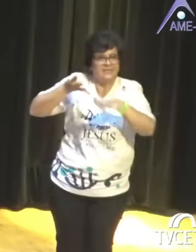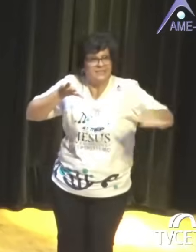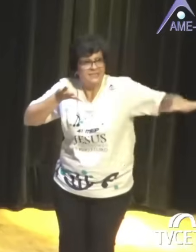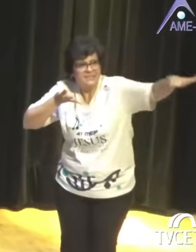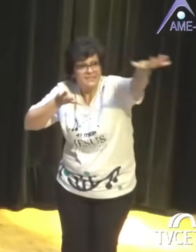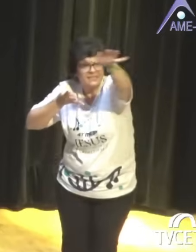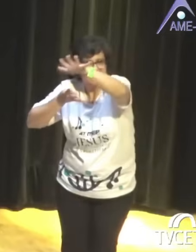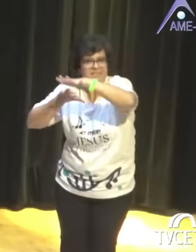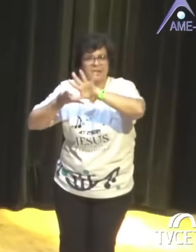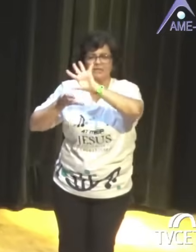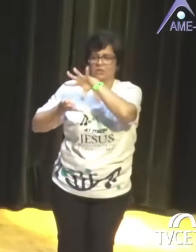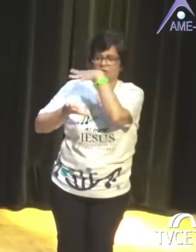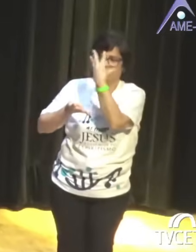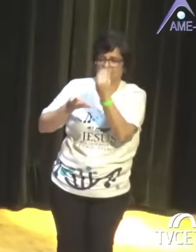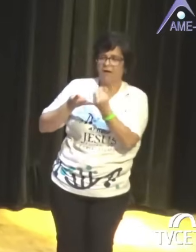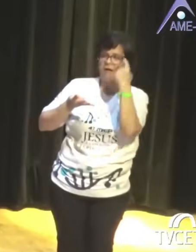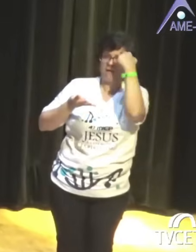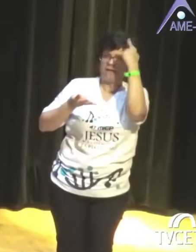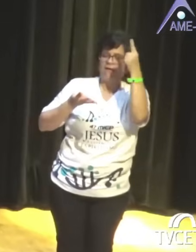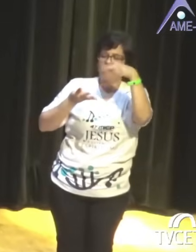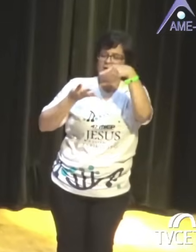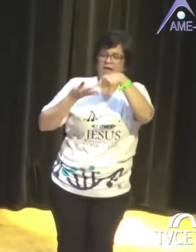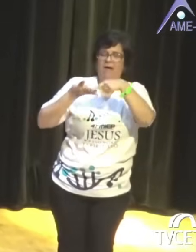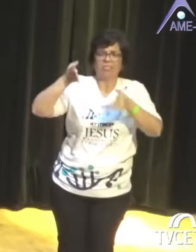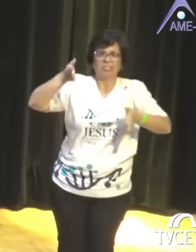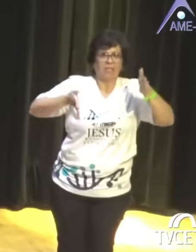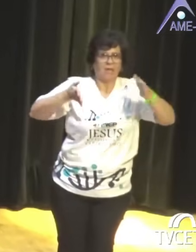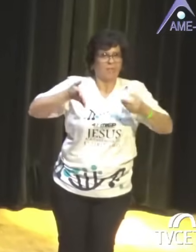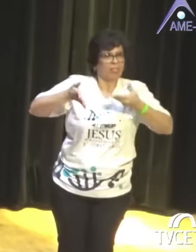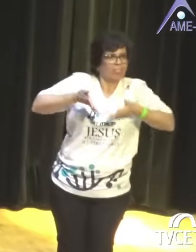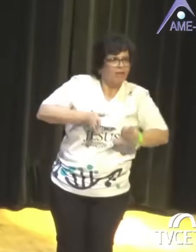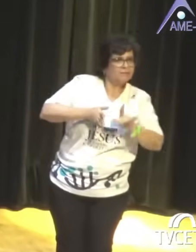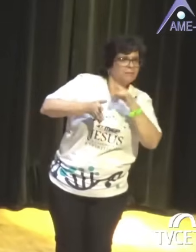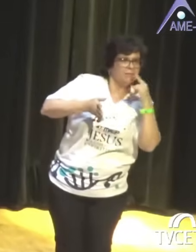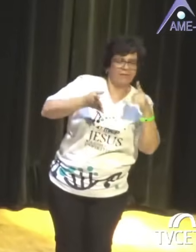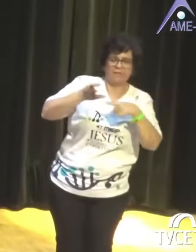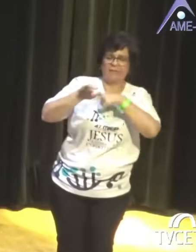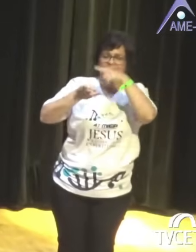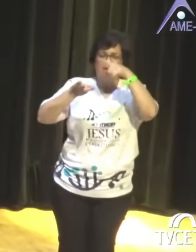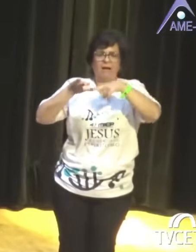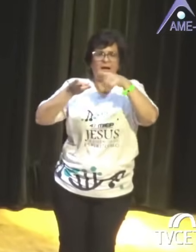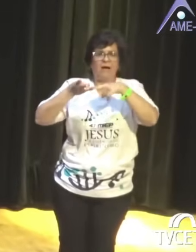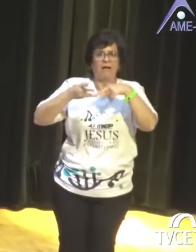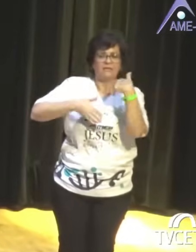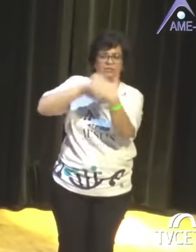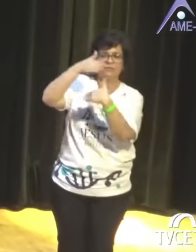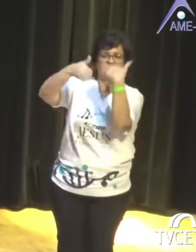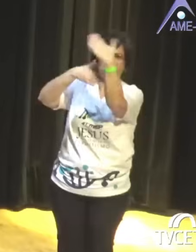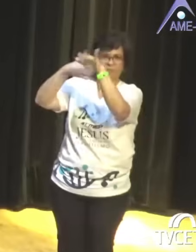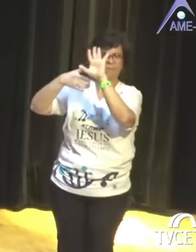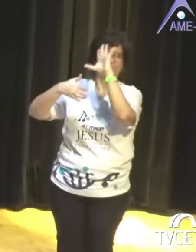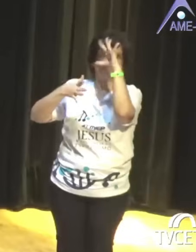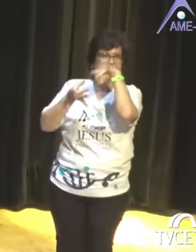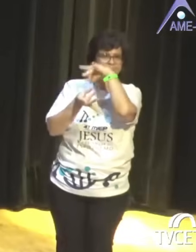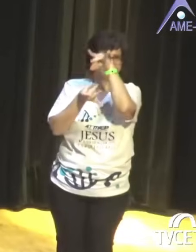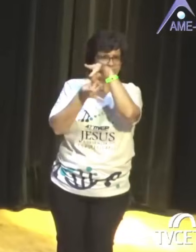espaço o espiritismo trabalhou a nossa noção de tempo e o espiritismo trabalhou a nossa noção de progresso